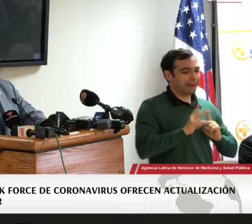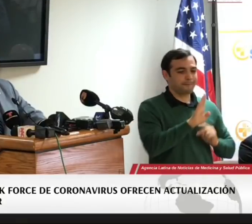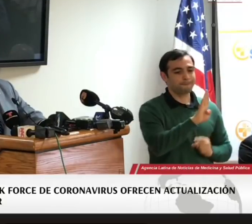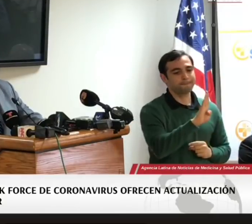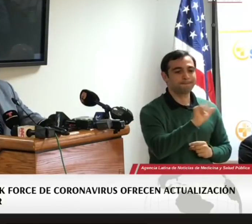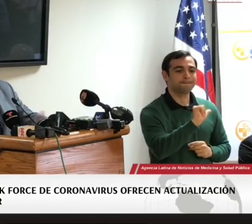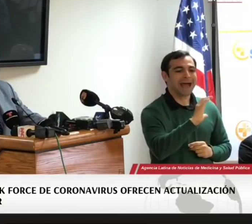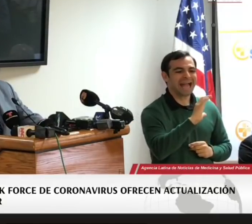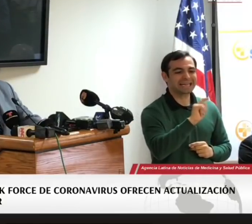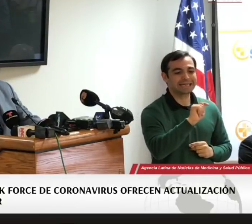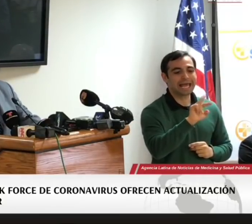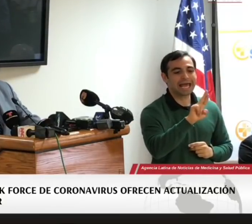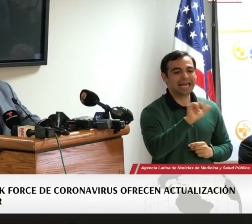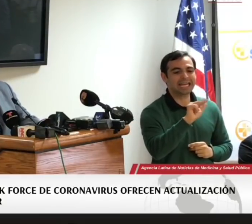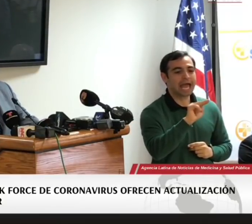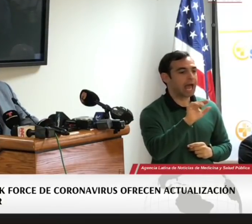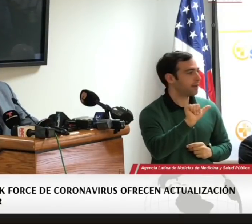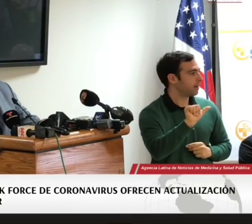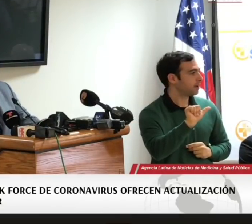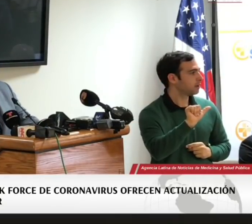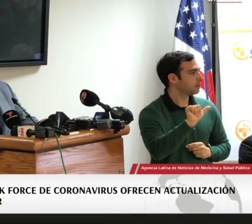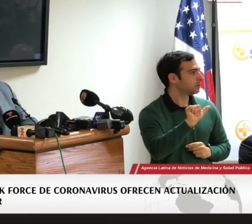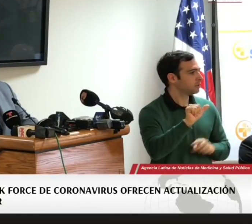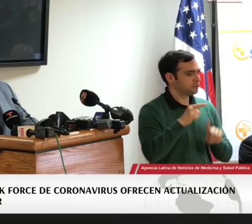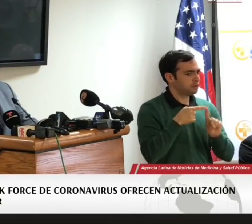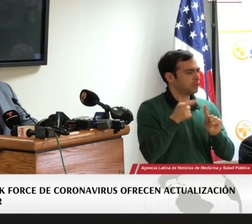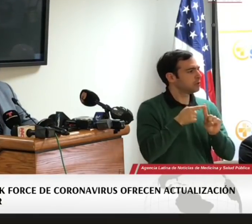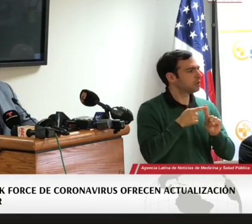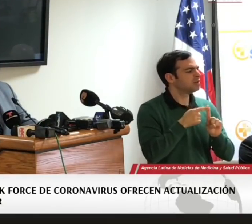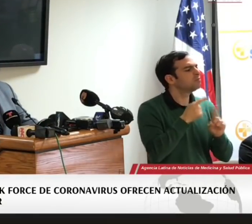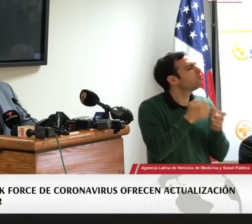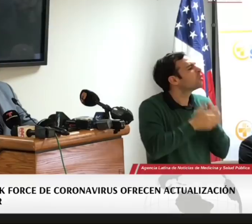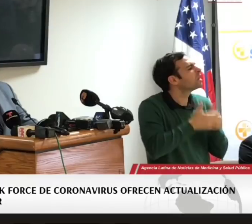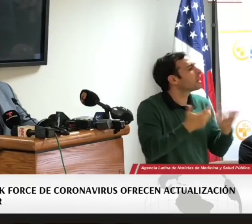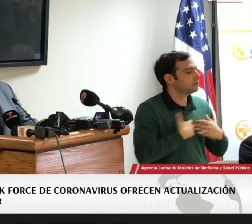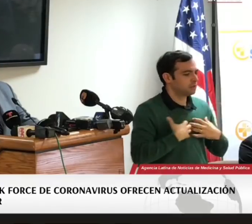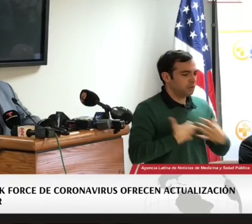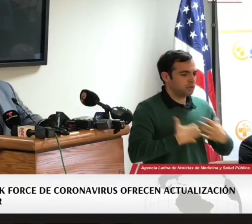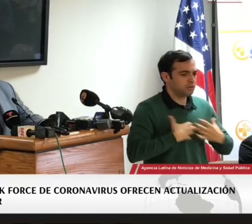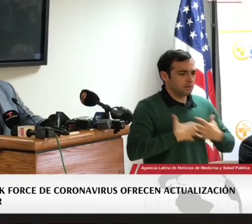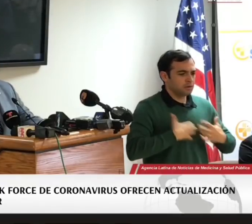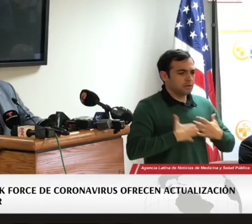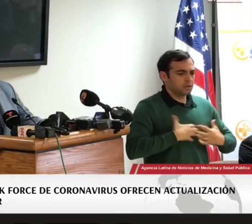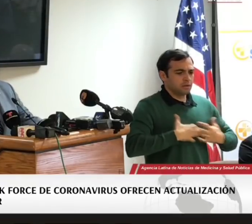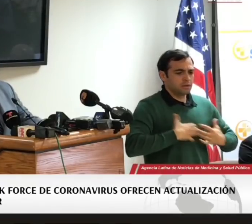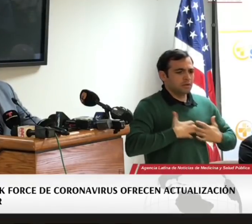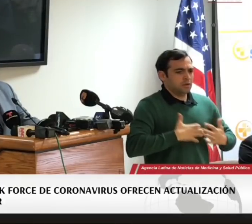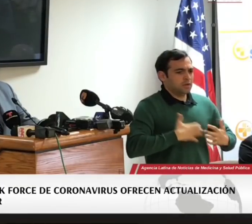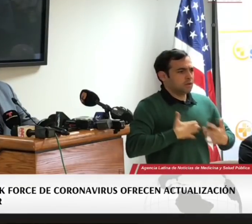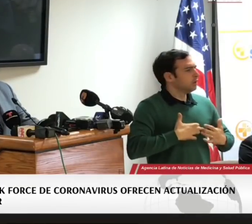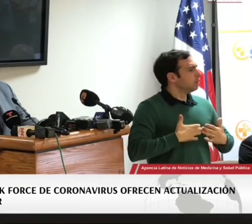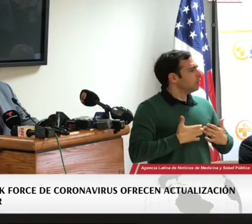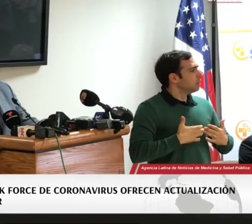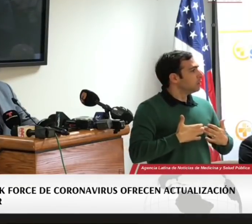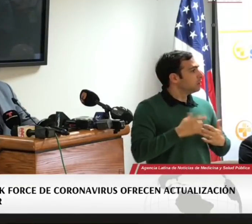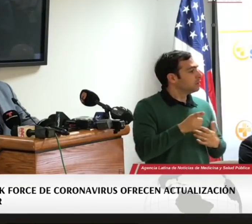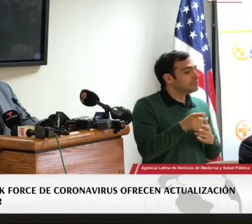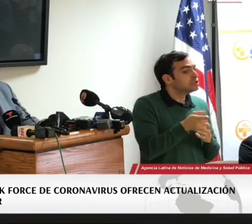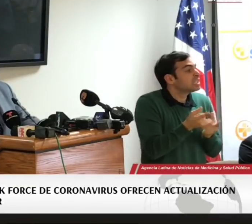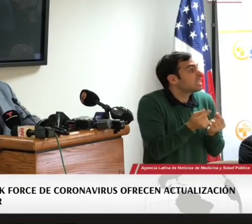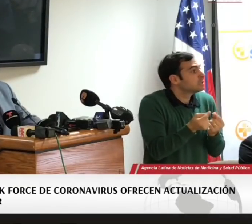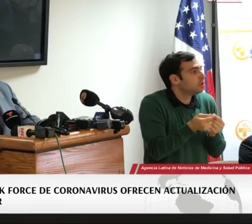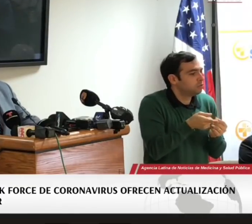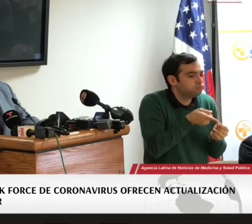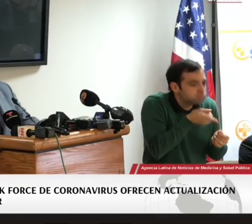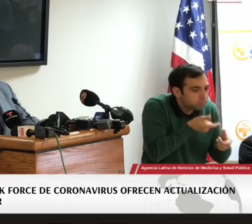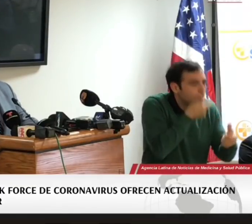Ella pues tenía un problema que estaba respirando agitadamente, y se entubó profilácticamente para evitar